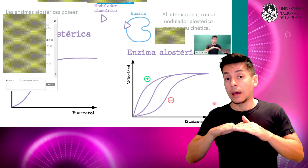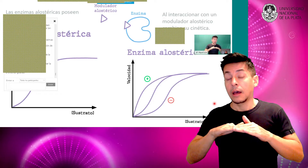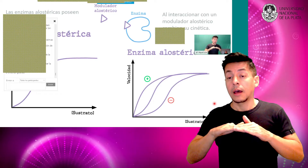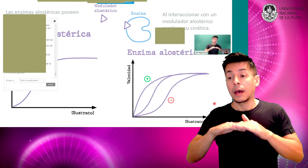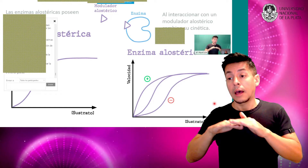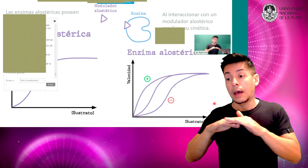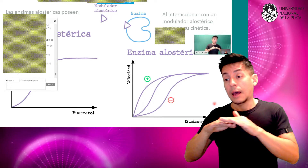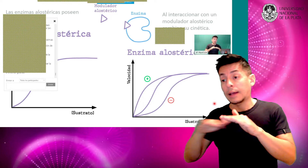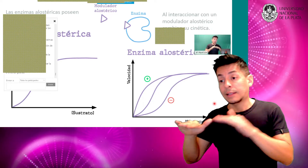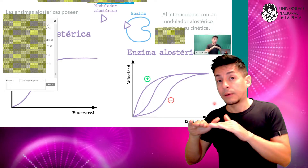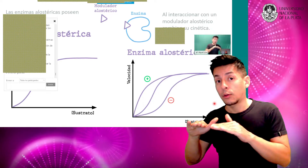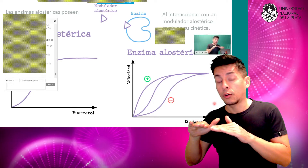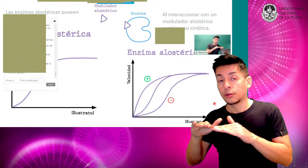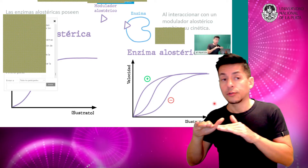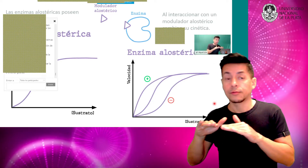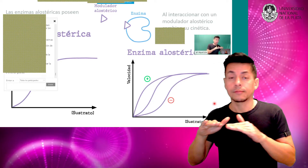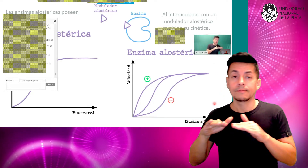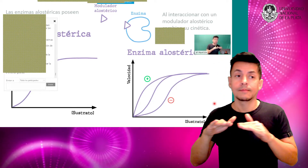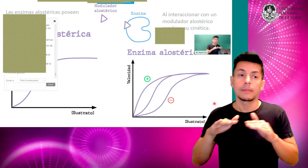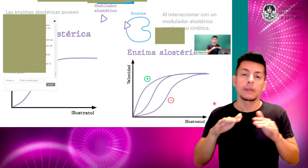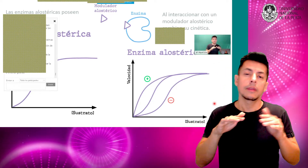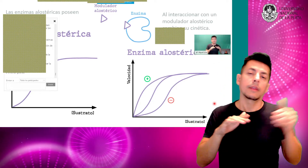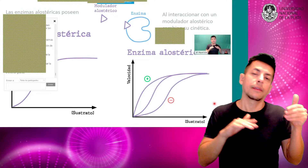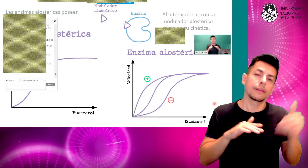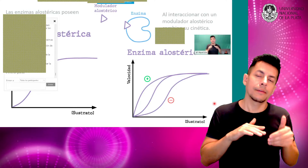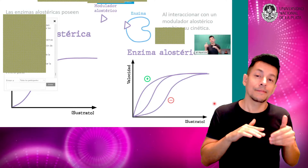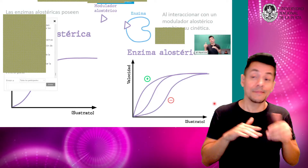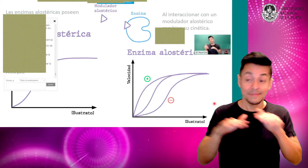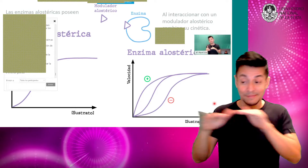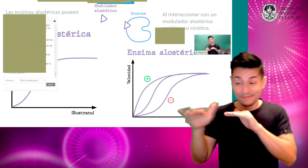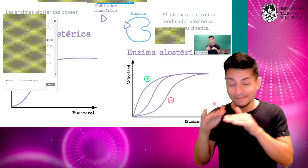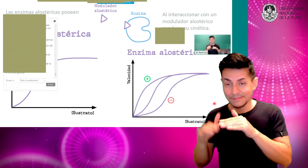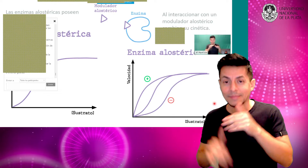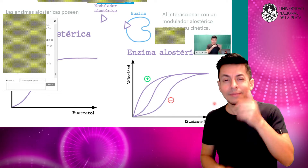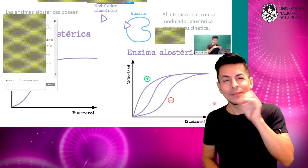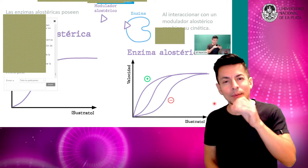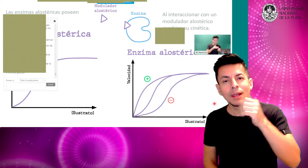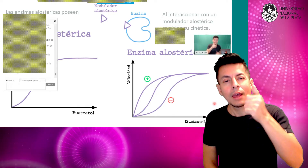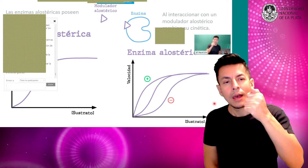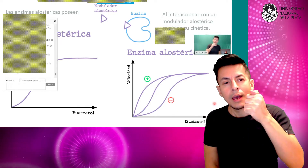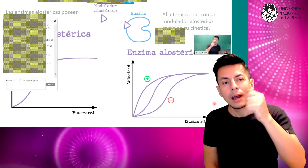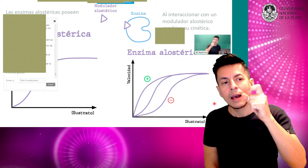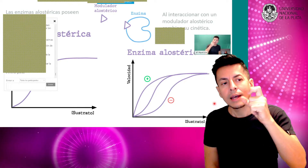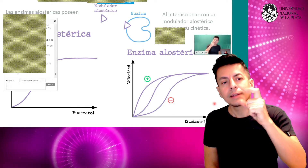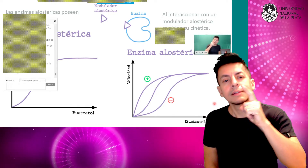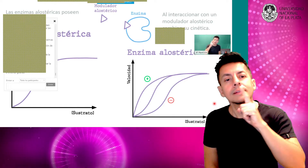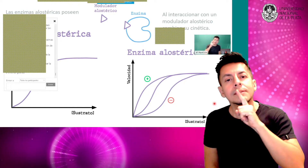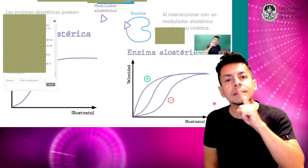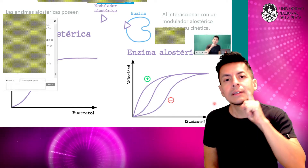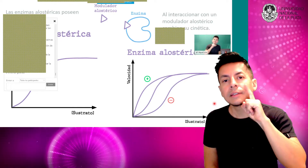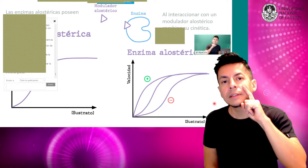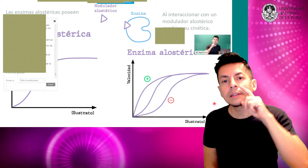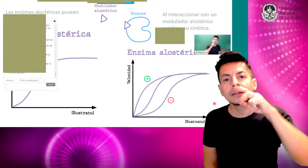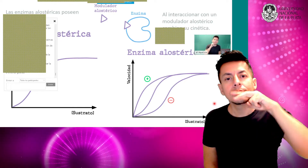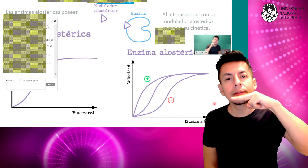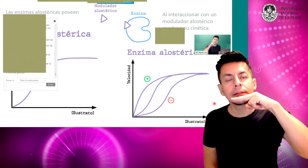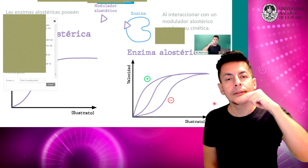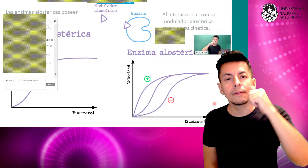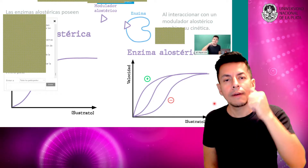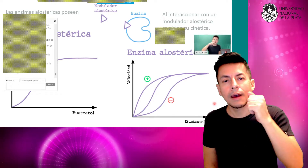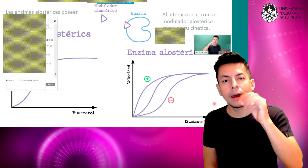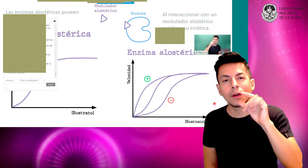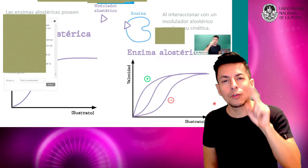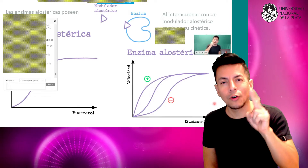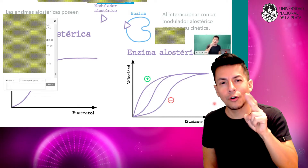inhibidora. Pero para simplificar la idea, por el momento vamos a quedarnos con que hay moléculas activadoras y